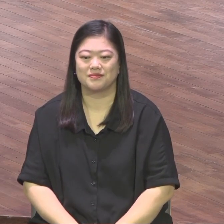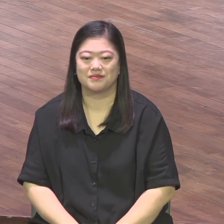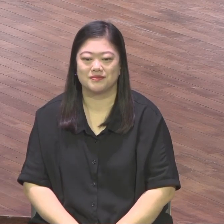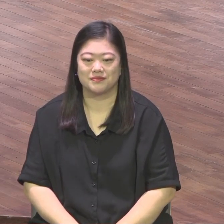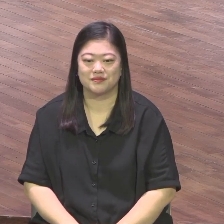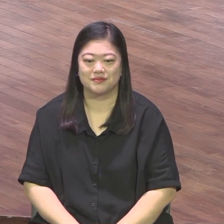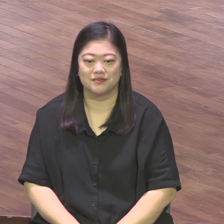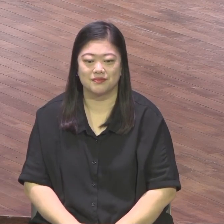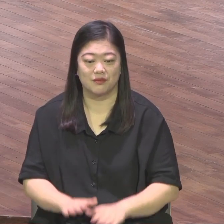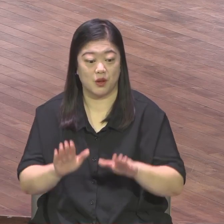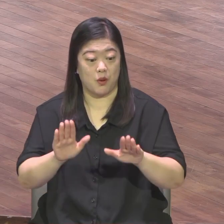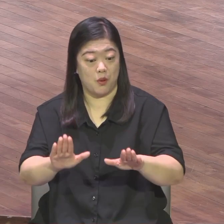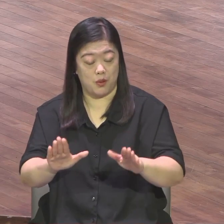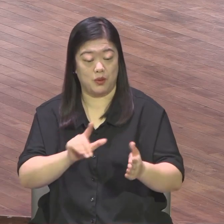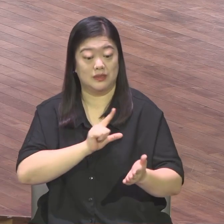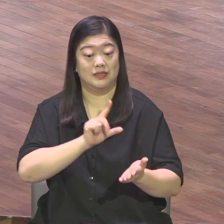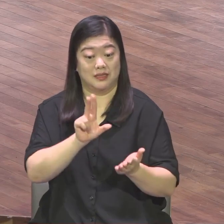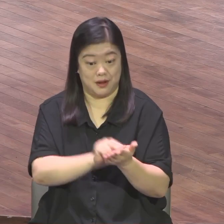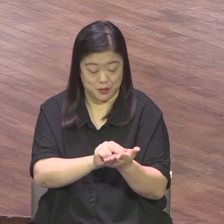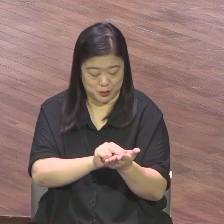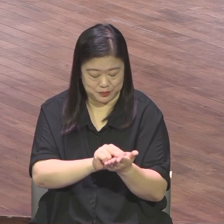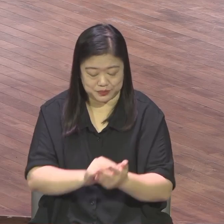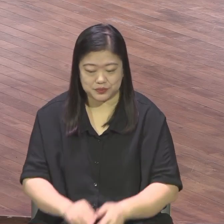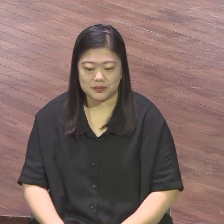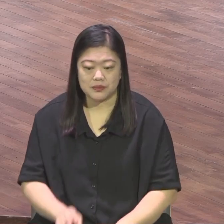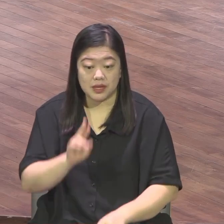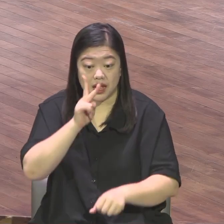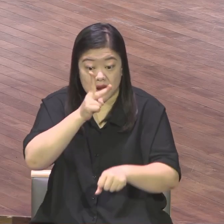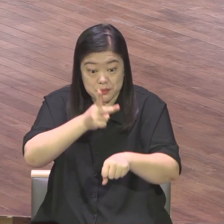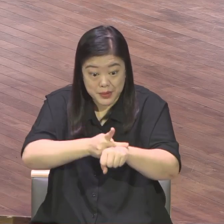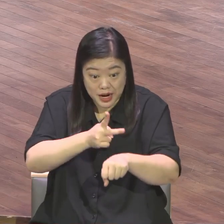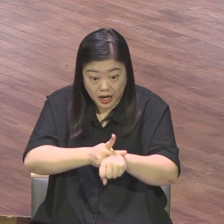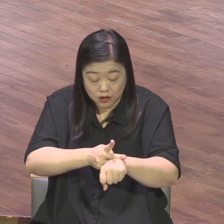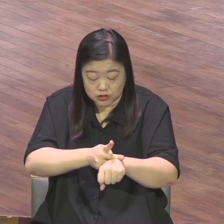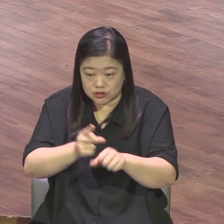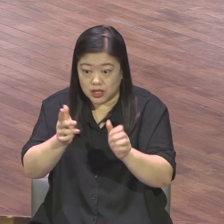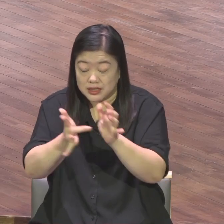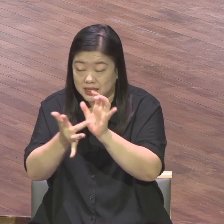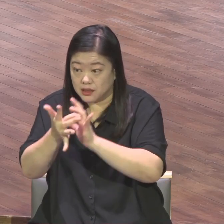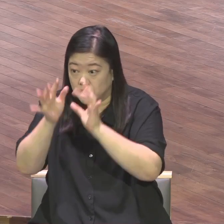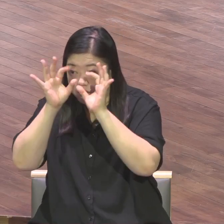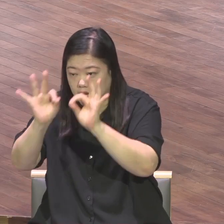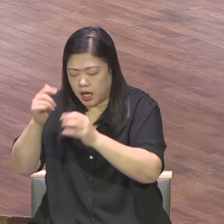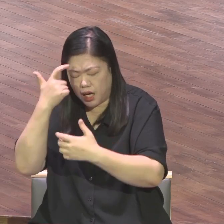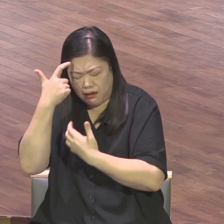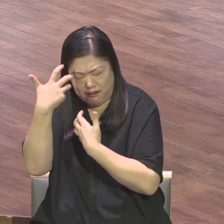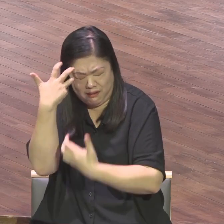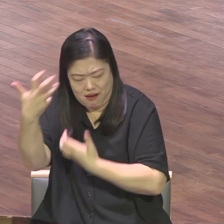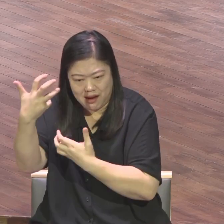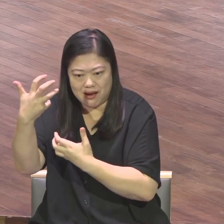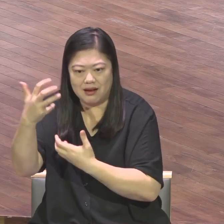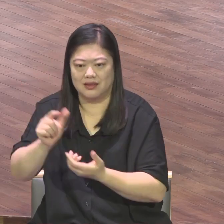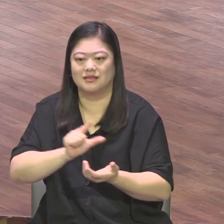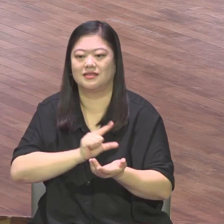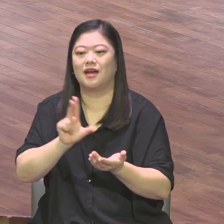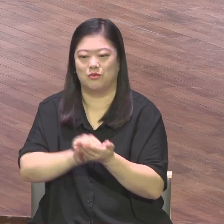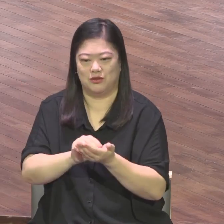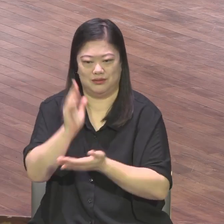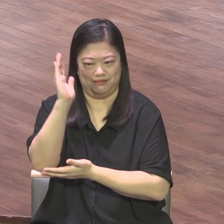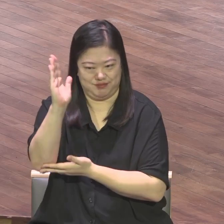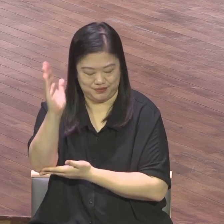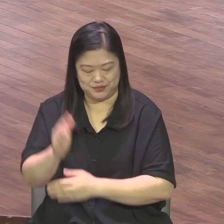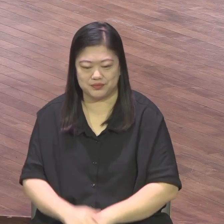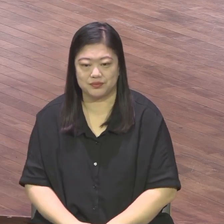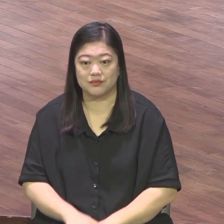베드로 말씀 가지고 예수의 미친 바울이란 제목으로 말씀을 드립니다. 오늘 이 제목을 보니